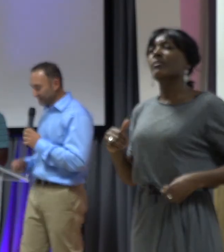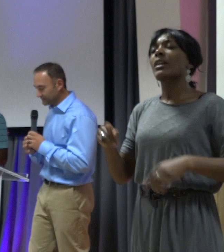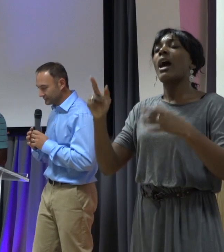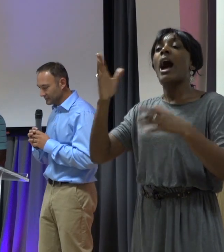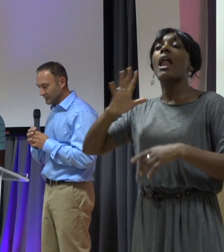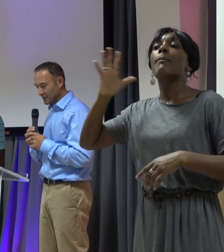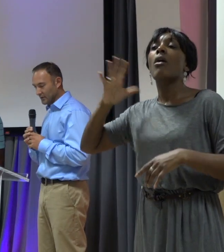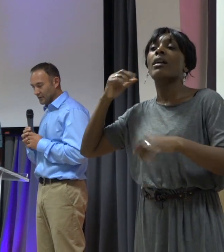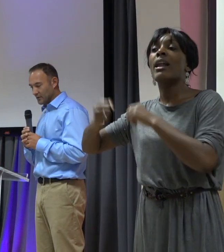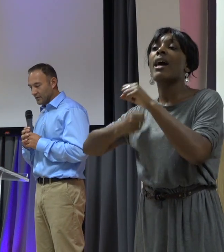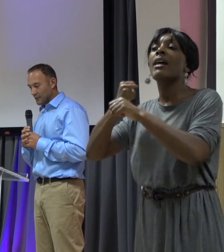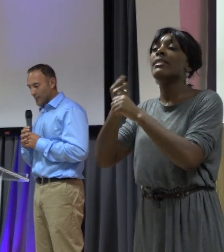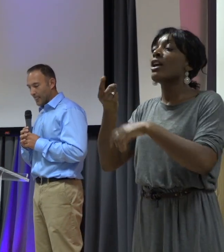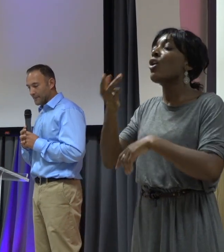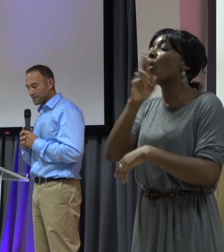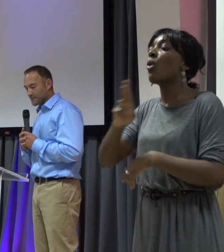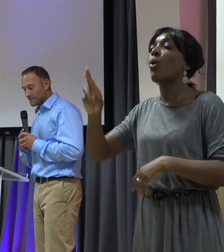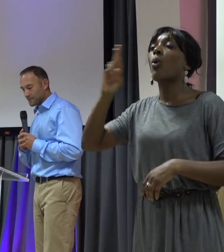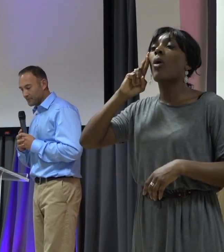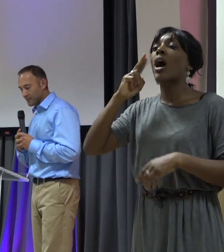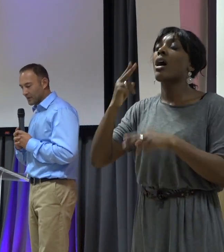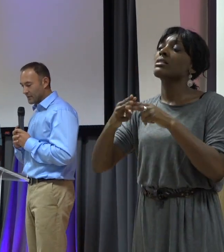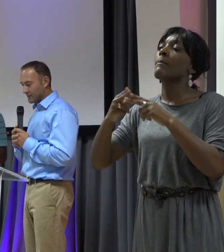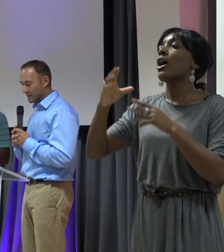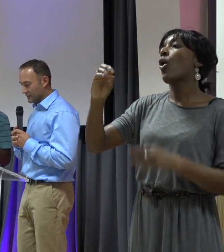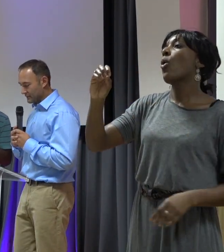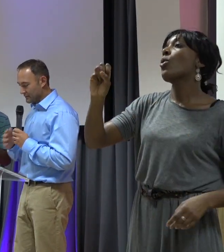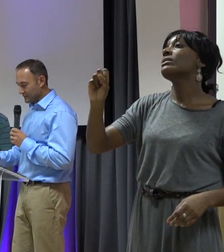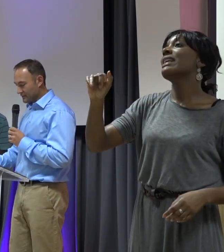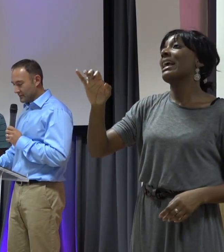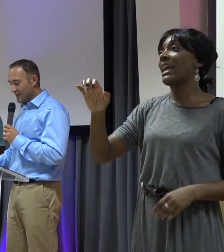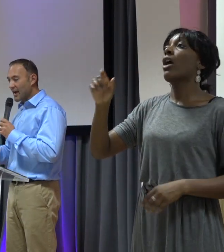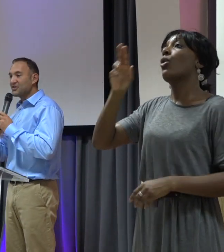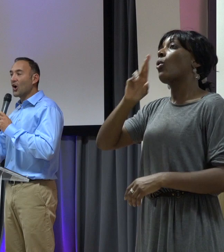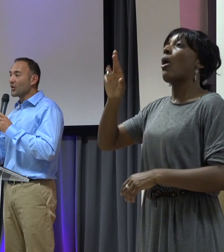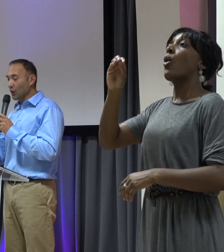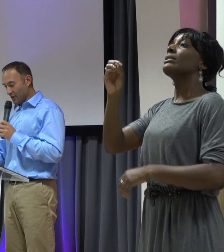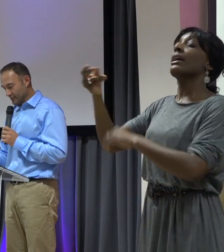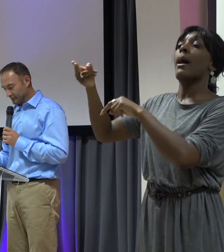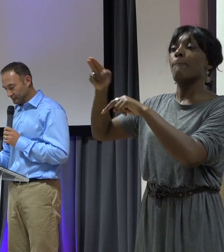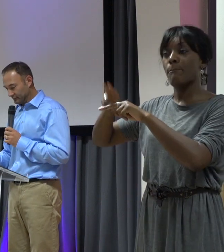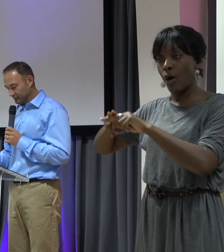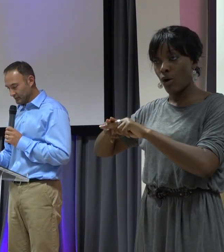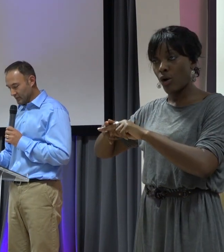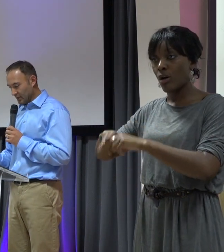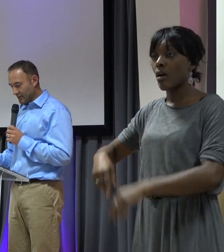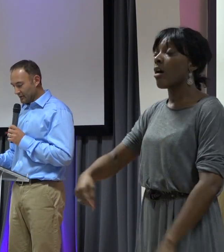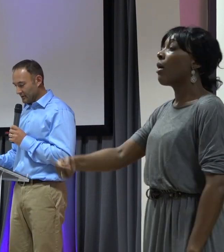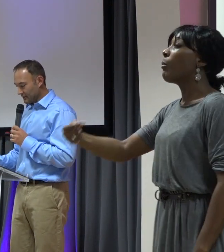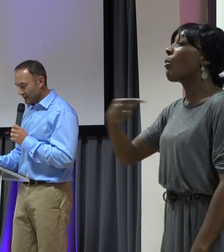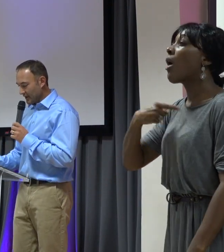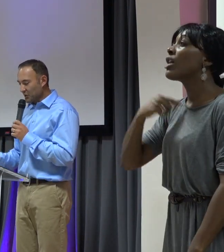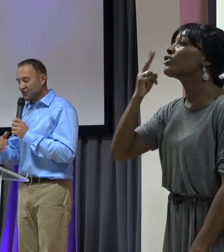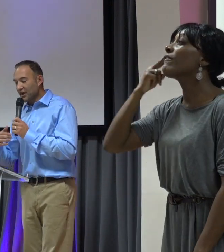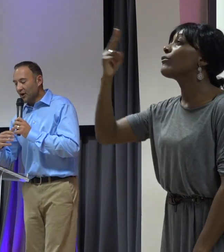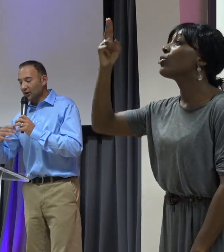died C'était l'année où le roi Osaïa est mort that I saw the Lord. que j'ai vu le